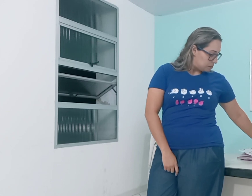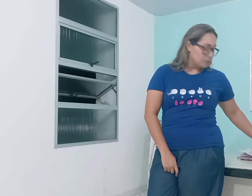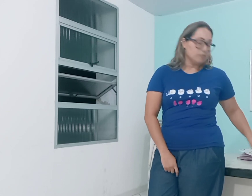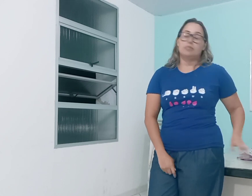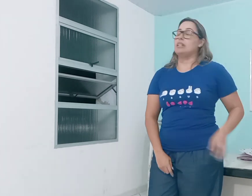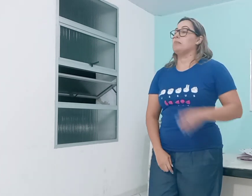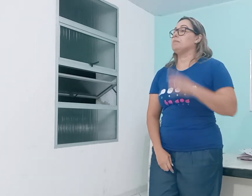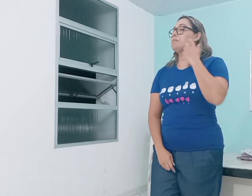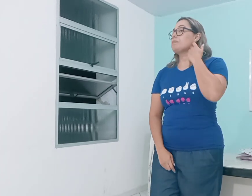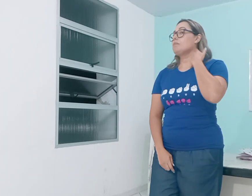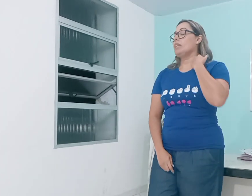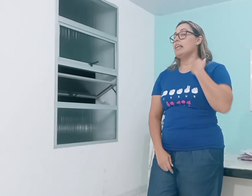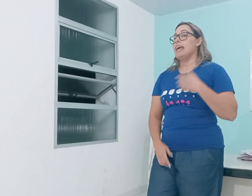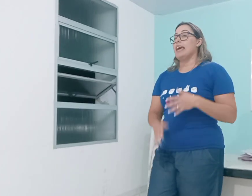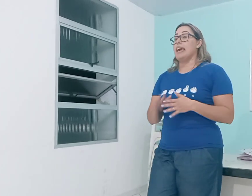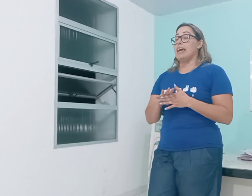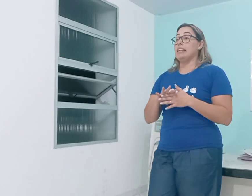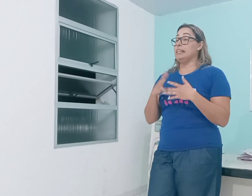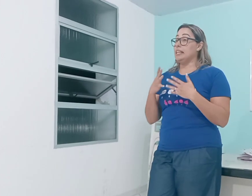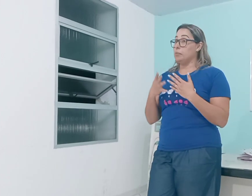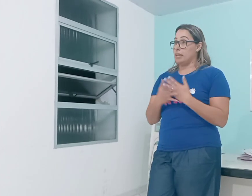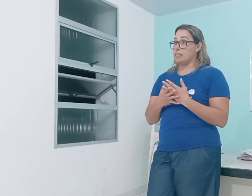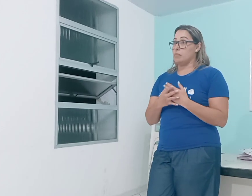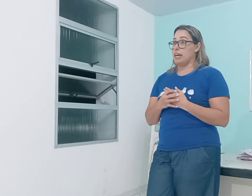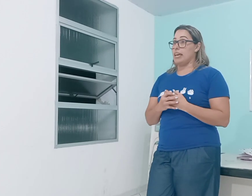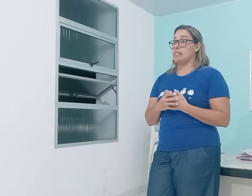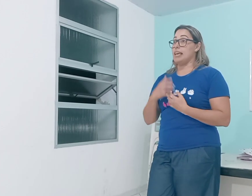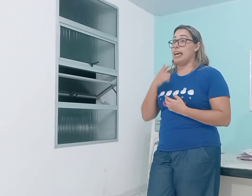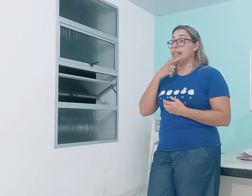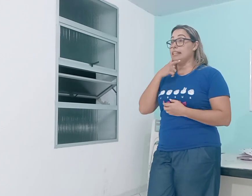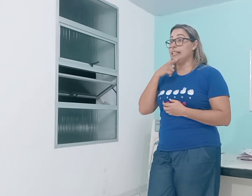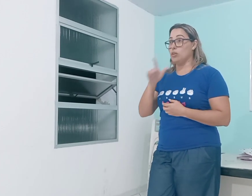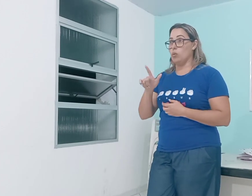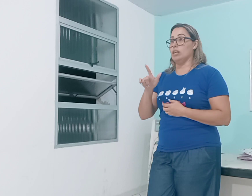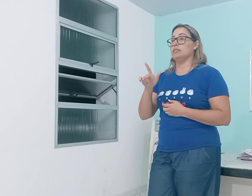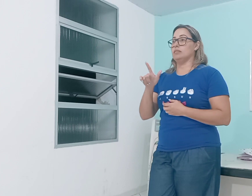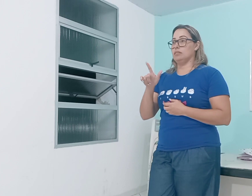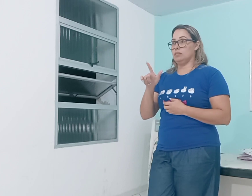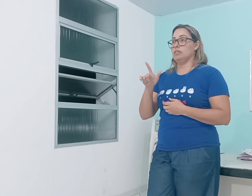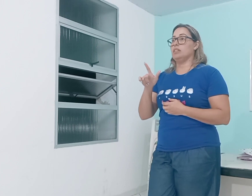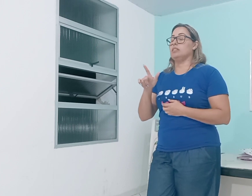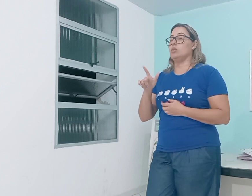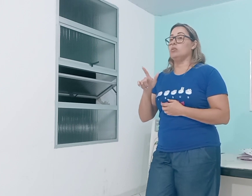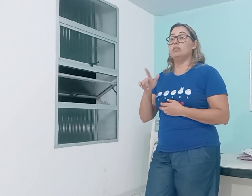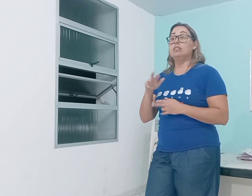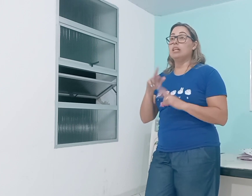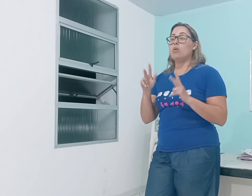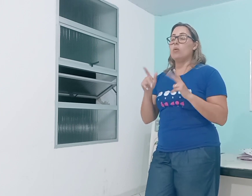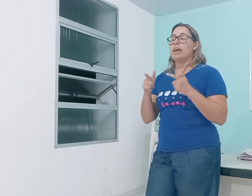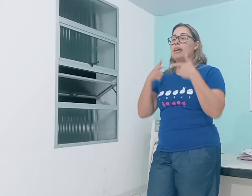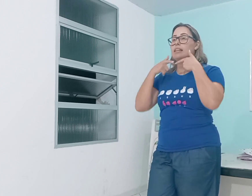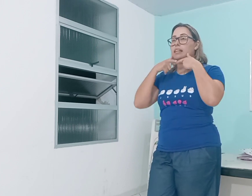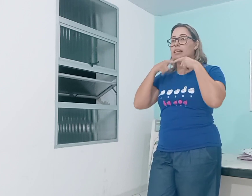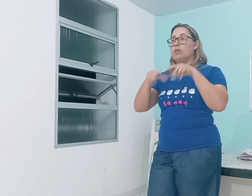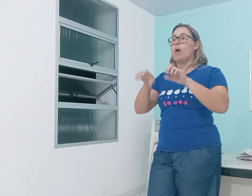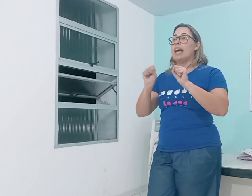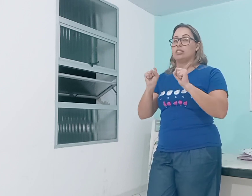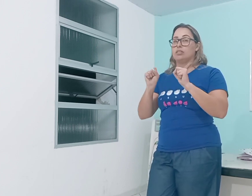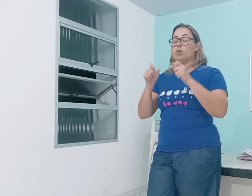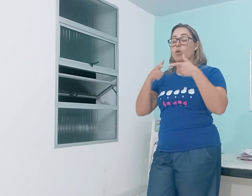Libras, mas é língua. entendeu? Não é linguagem